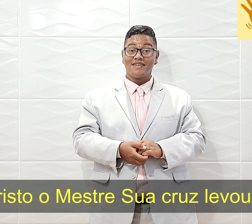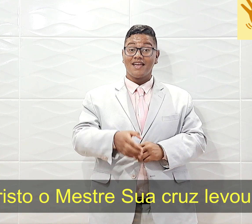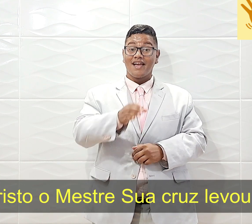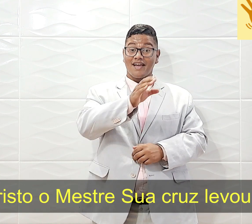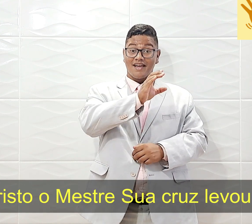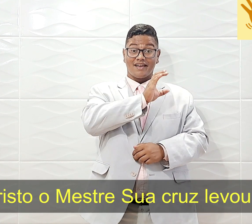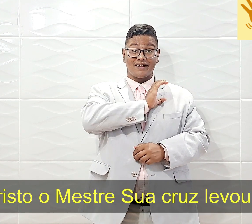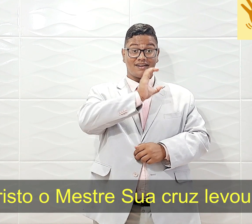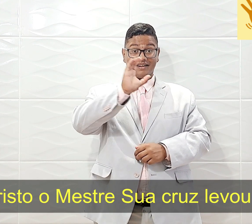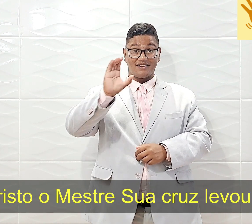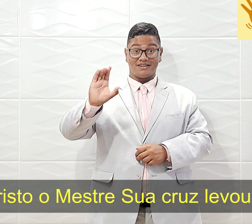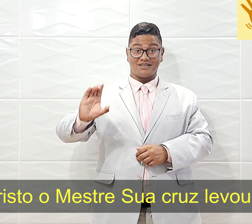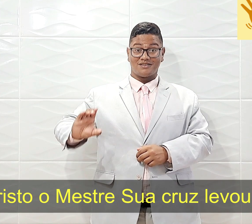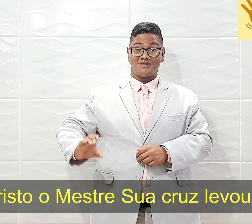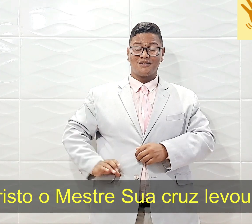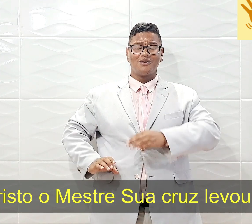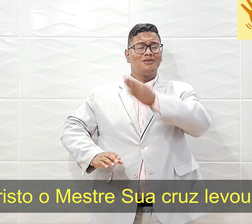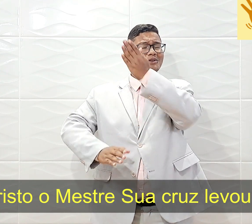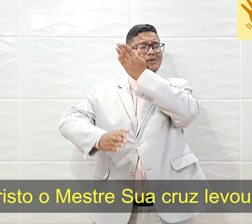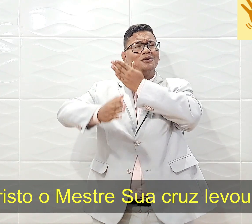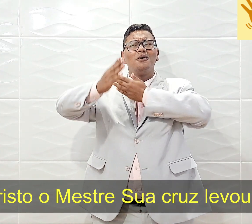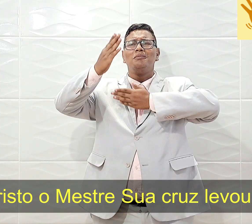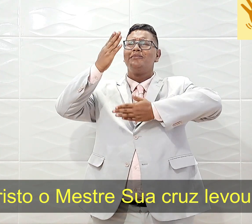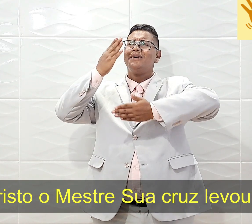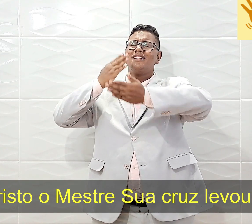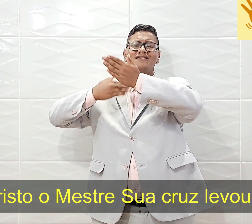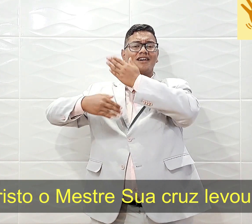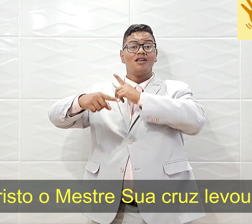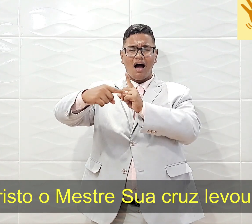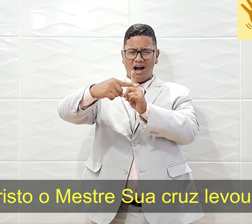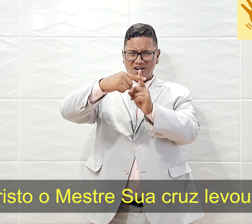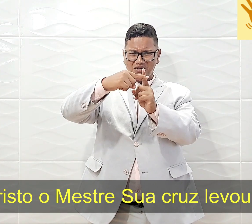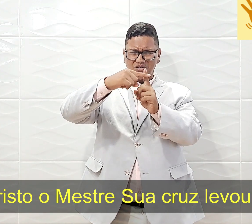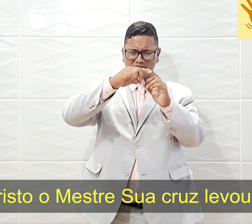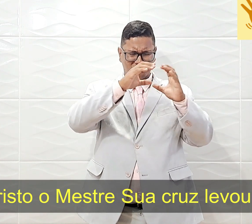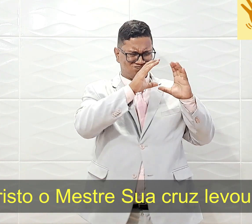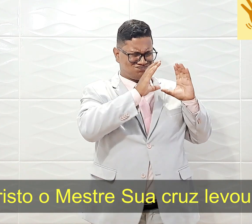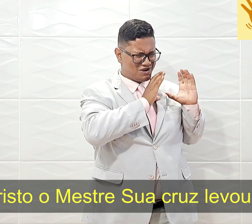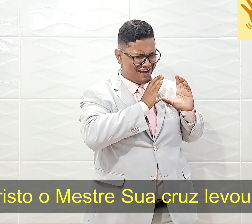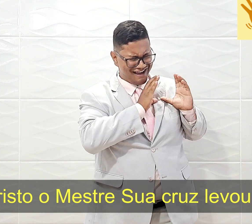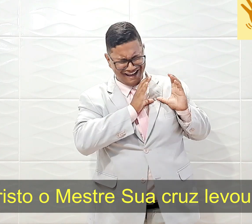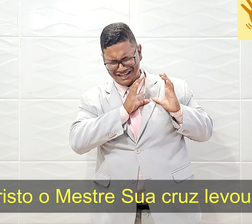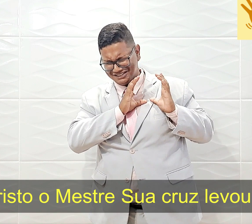Cristo Mestre Sua cruz levou